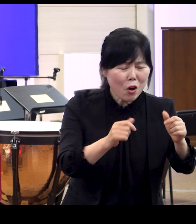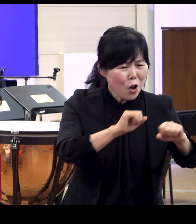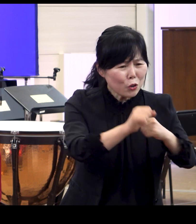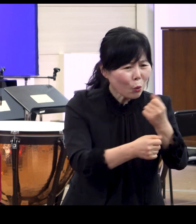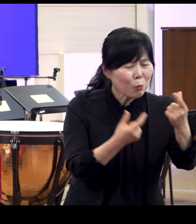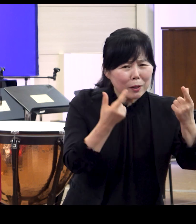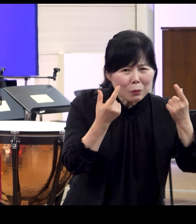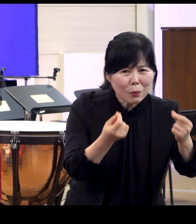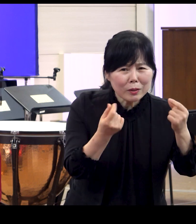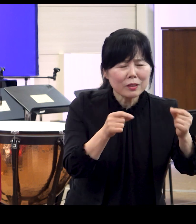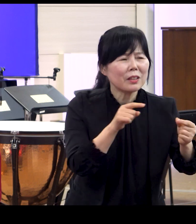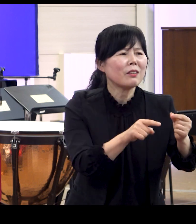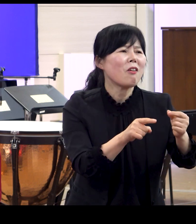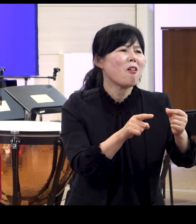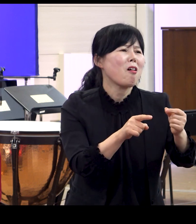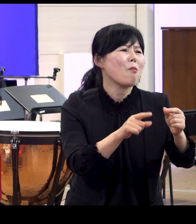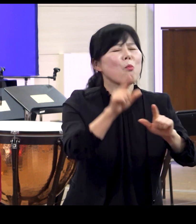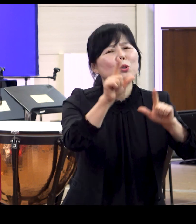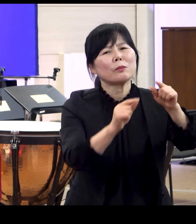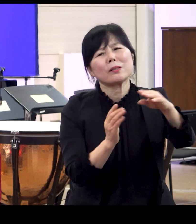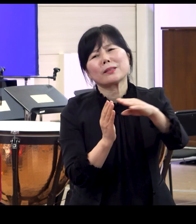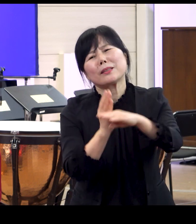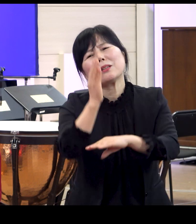요소를 뛰어넘어서